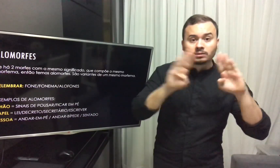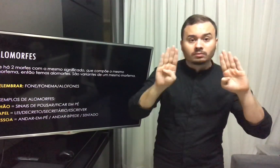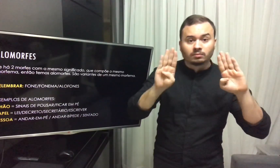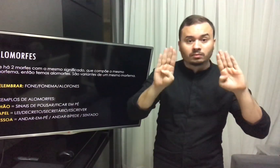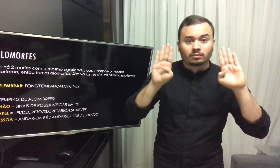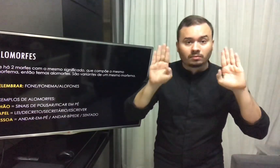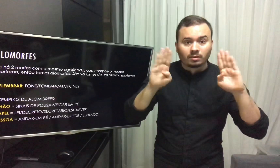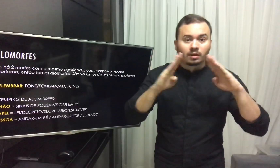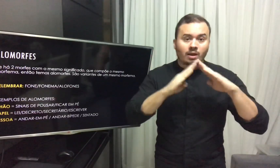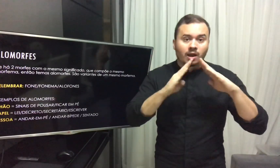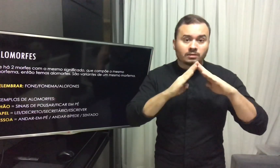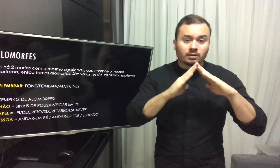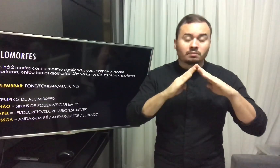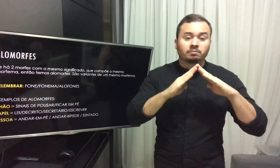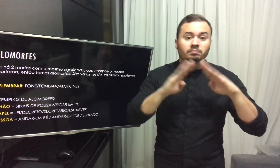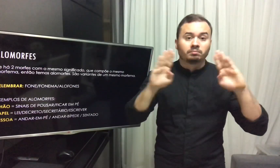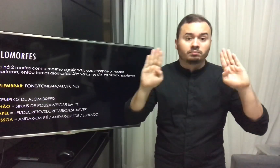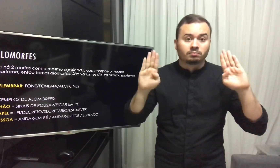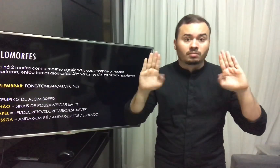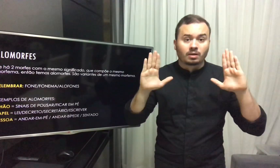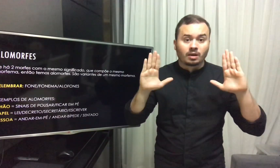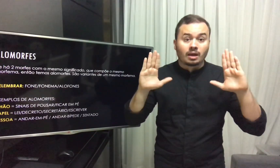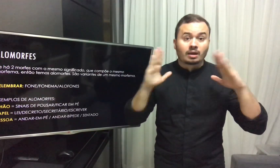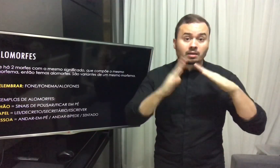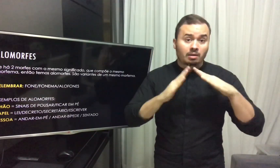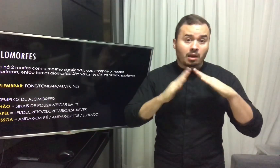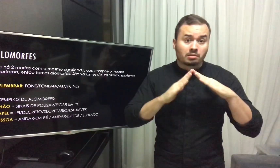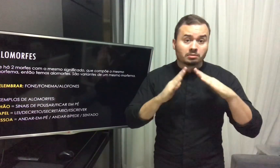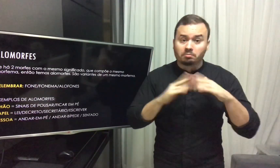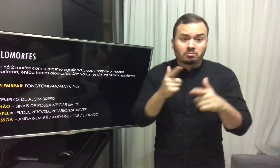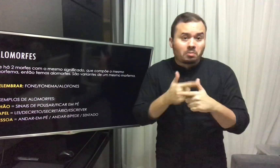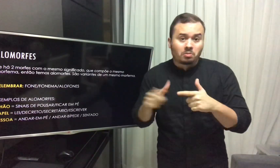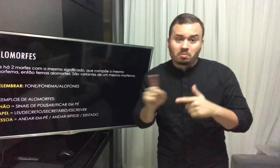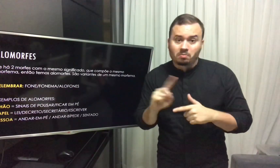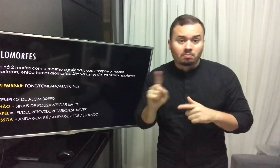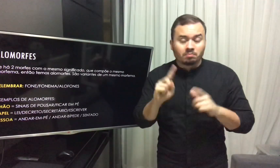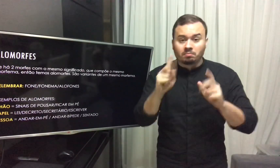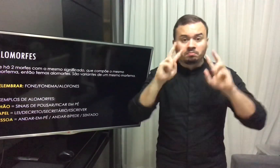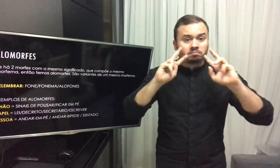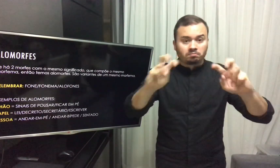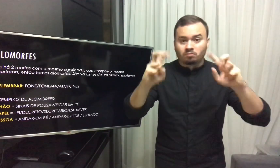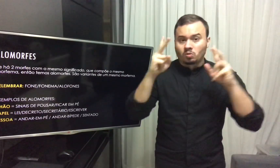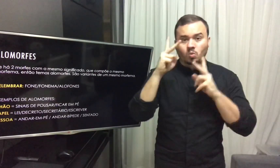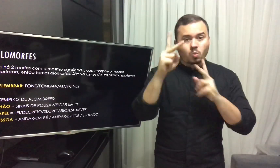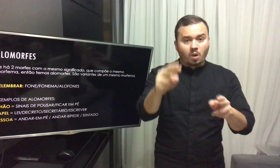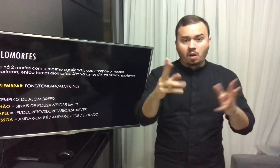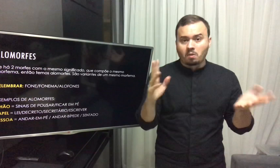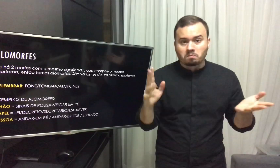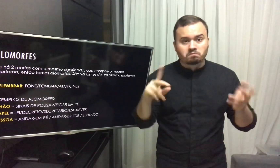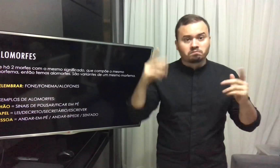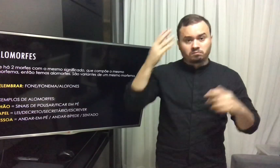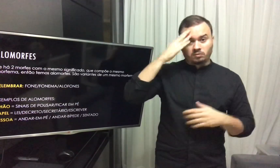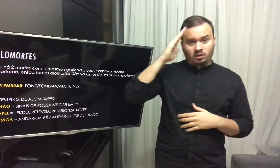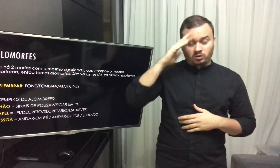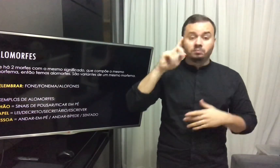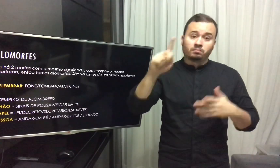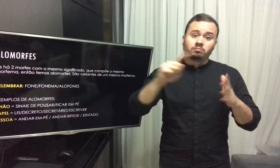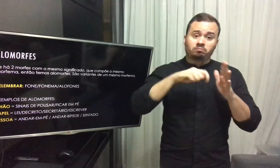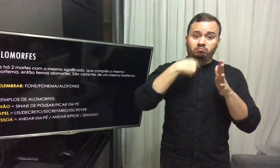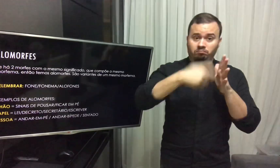nenhum. Casa com a mão em B, com o polegar fechado, ou casa com a mão aberta, com o polegar estendido, não tem problema